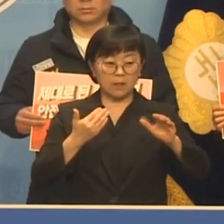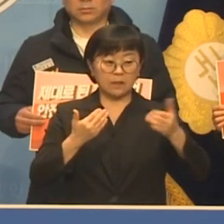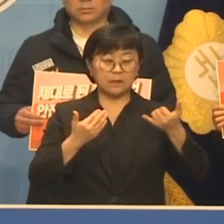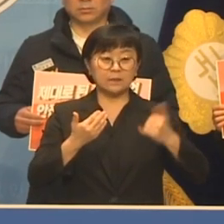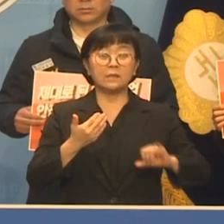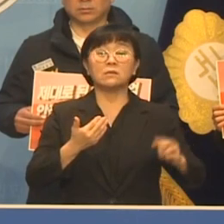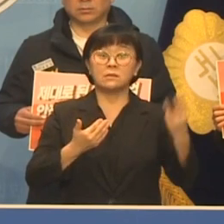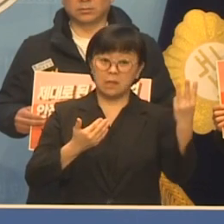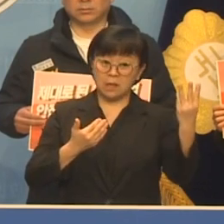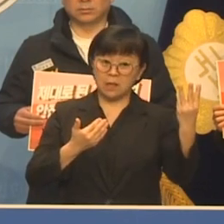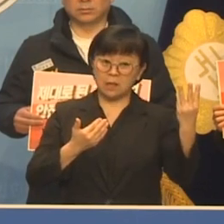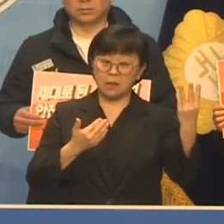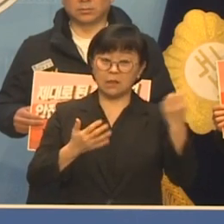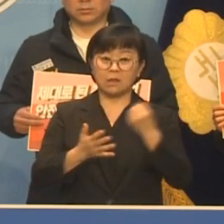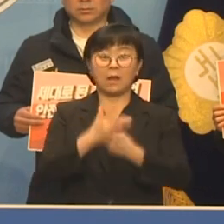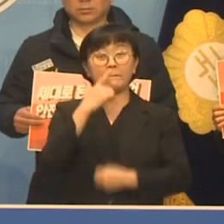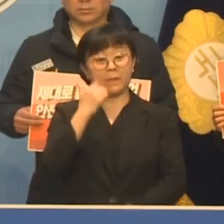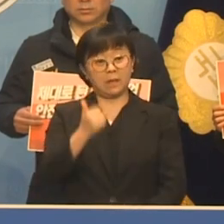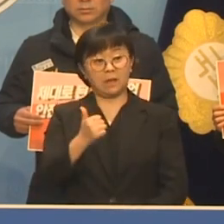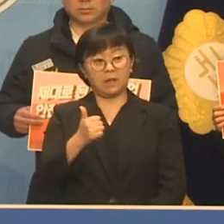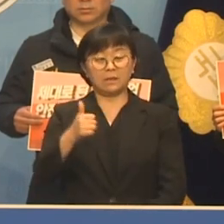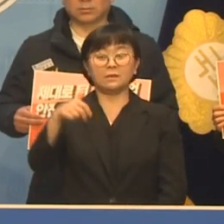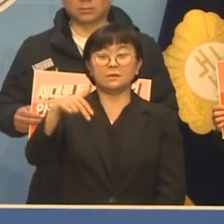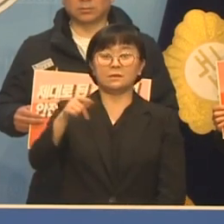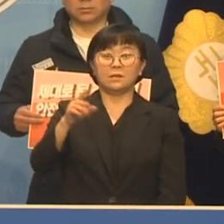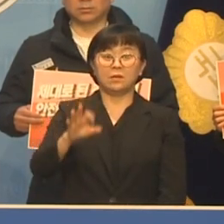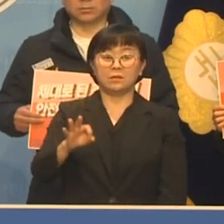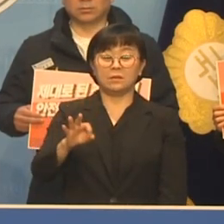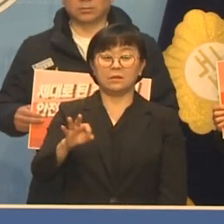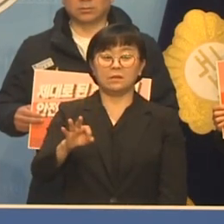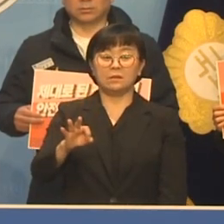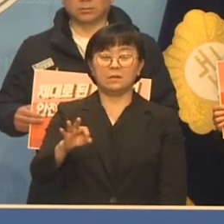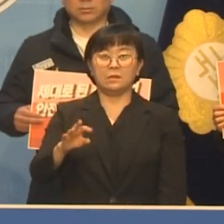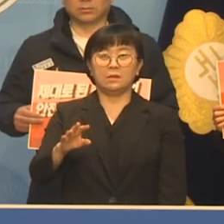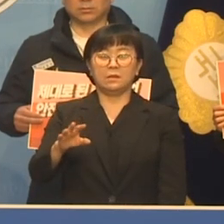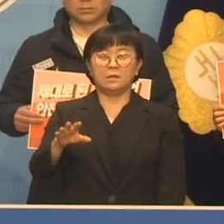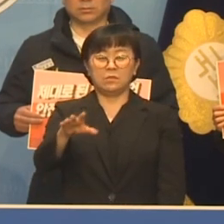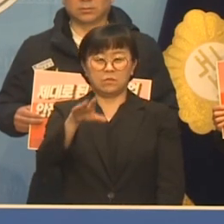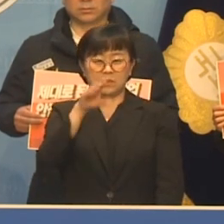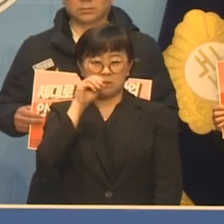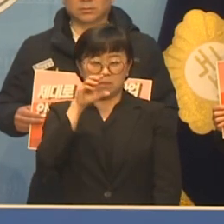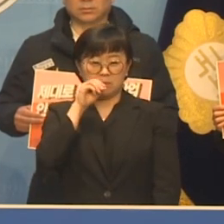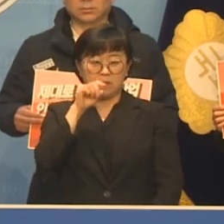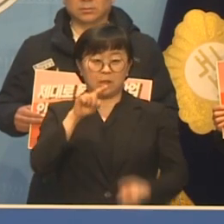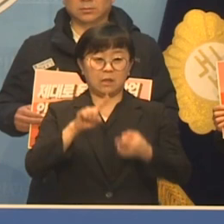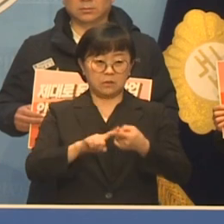아빠였던 삼호중공업 하청 노동자 정 씨가 아르곤가스에 중독되어 숨졌습니다.